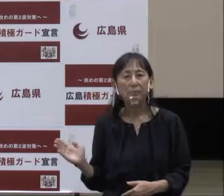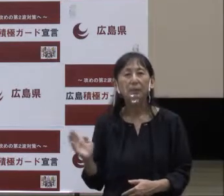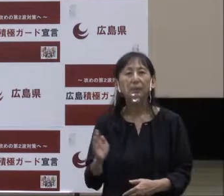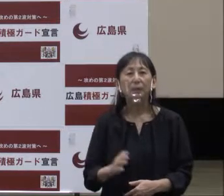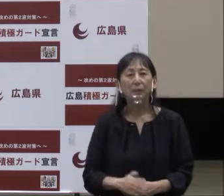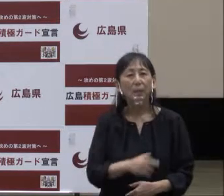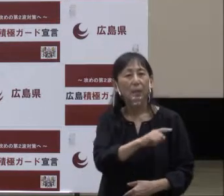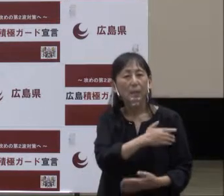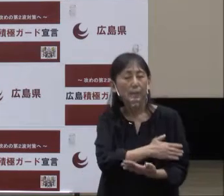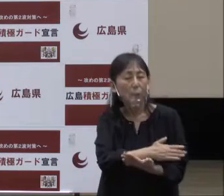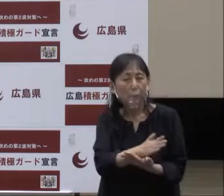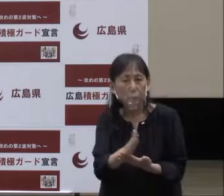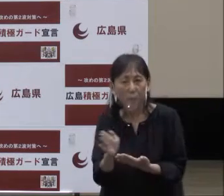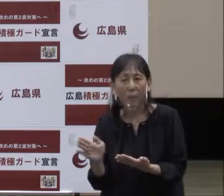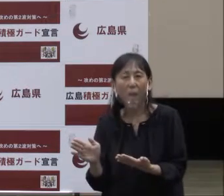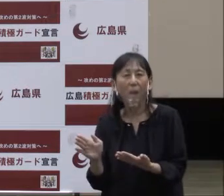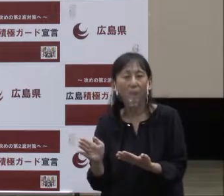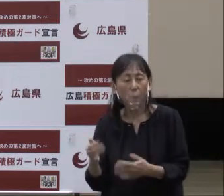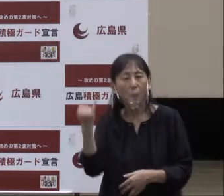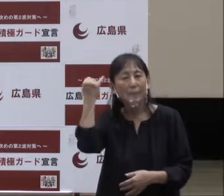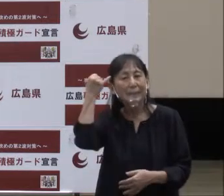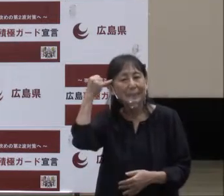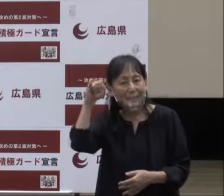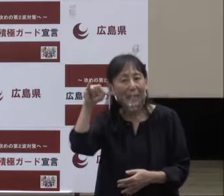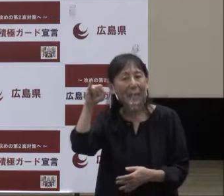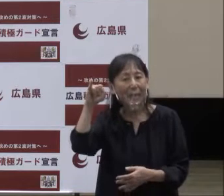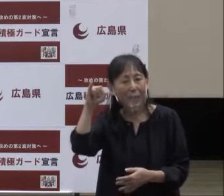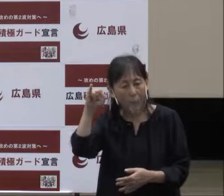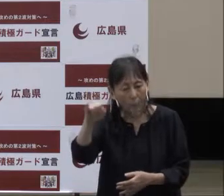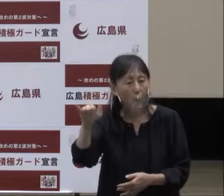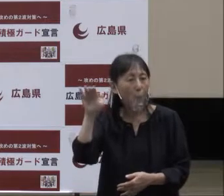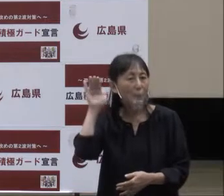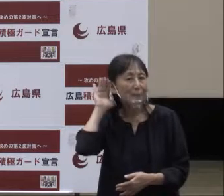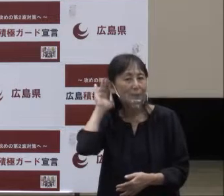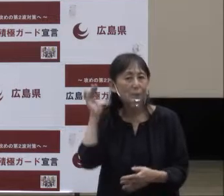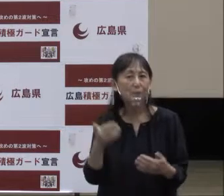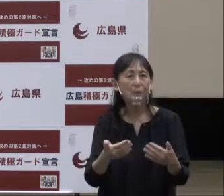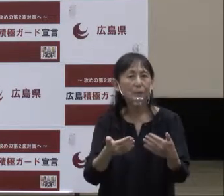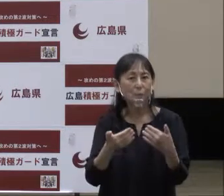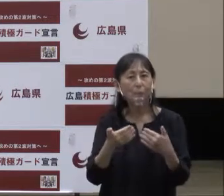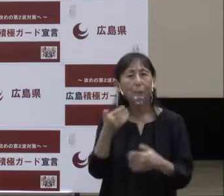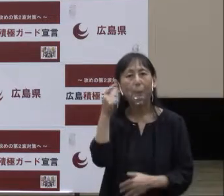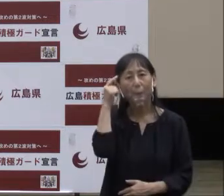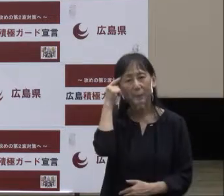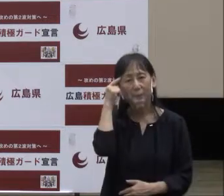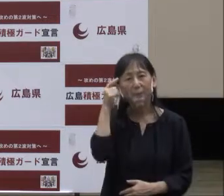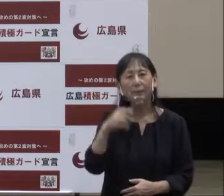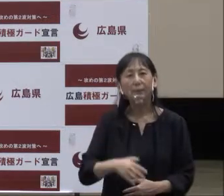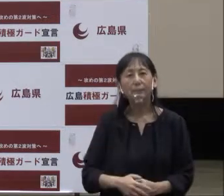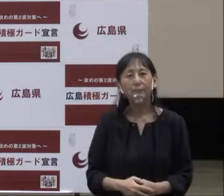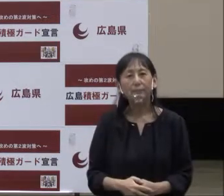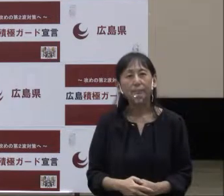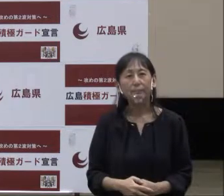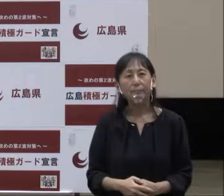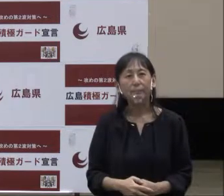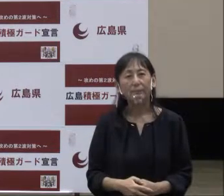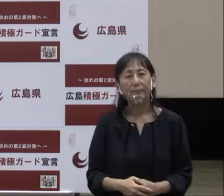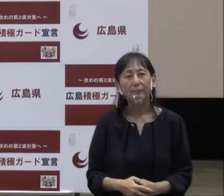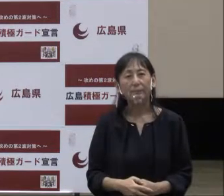まあ、いろんな分野からご意見を聞く必要があるというふうに考えてますので、ま